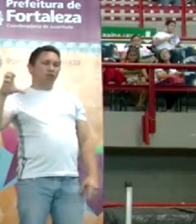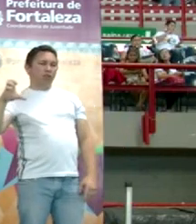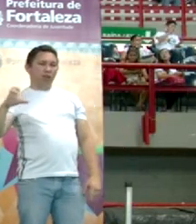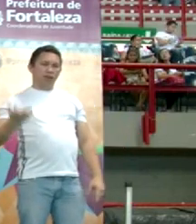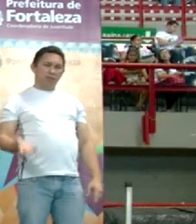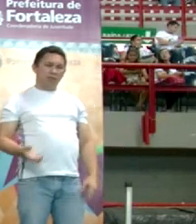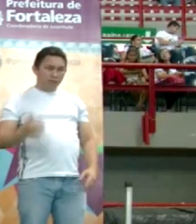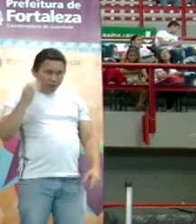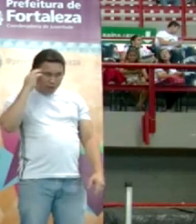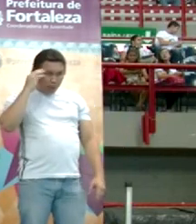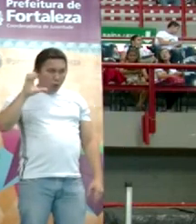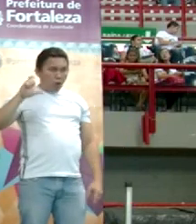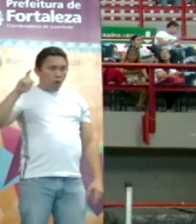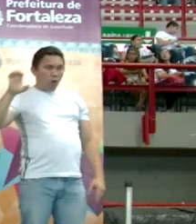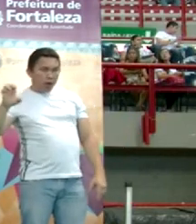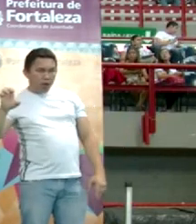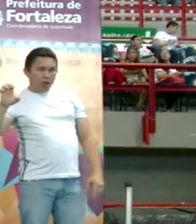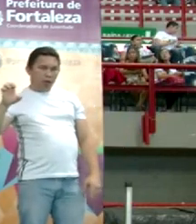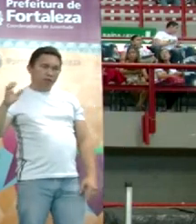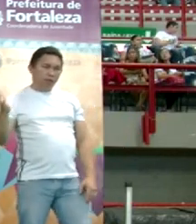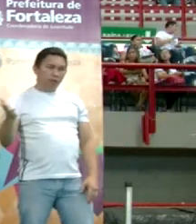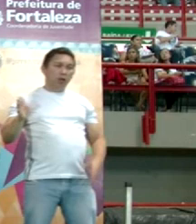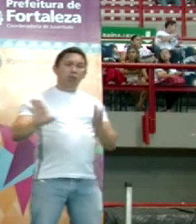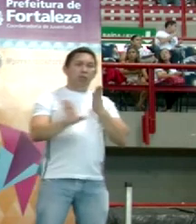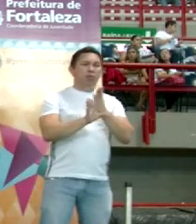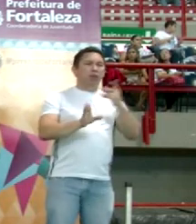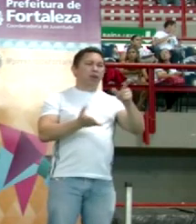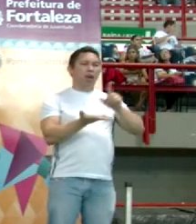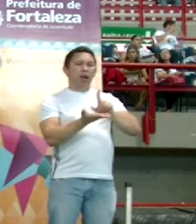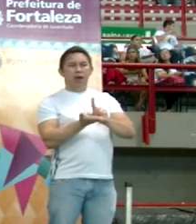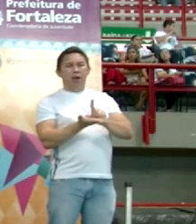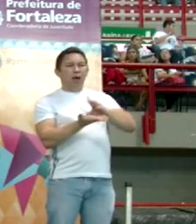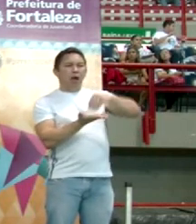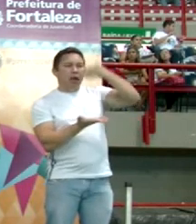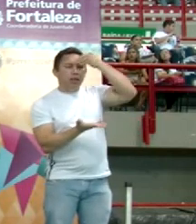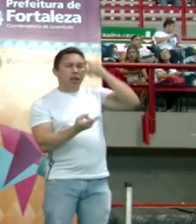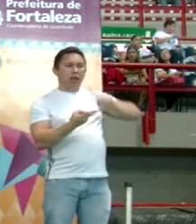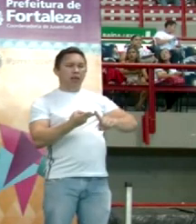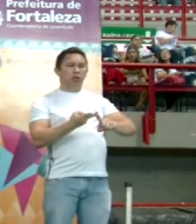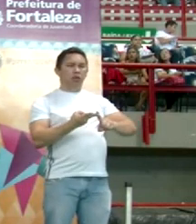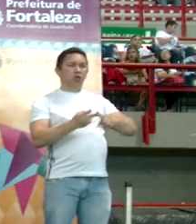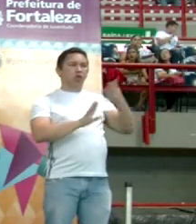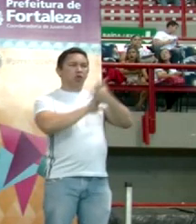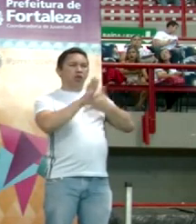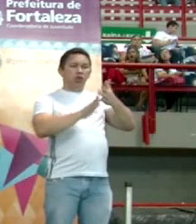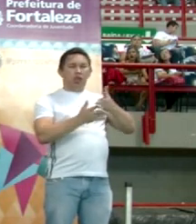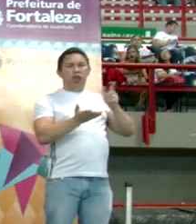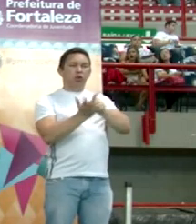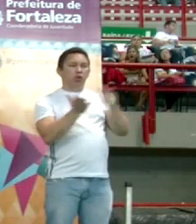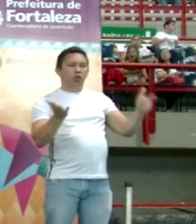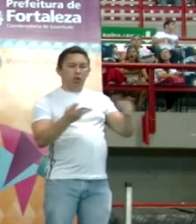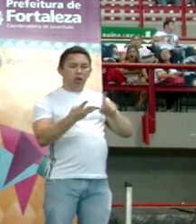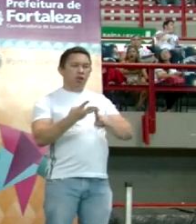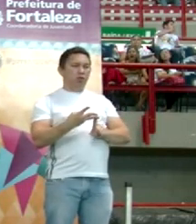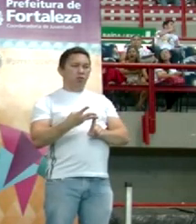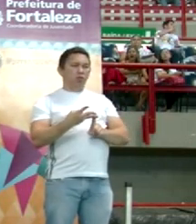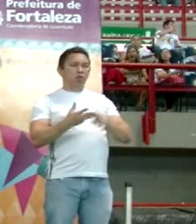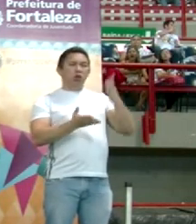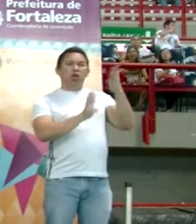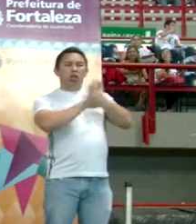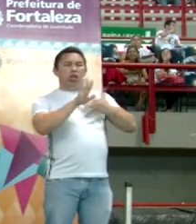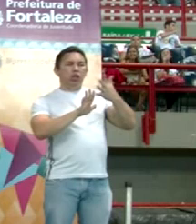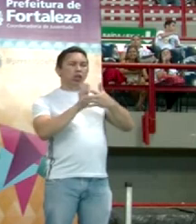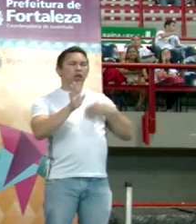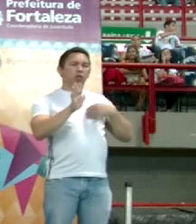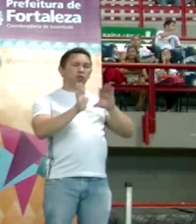acontece? Em teses, em textos jornalísticos, textos científicos, textos de definição. Textos